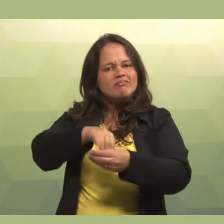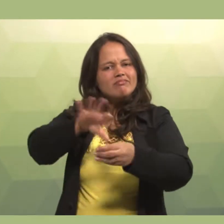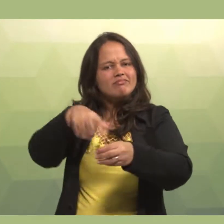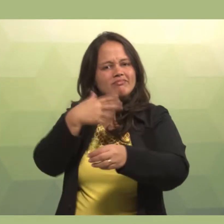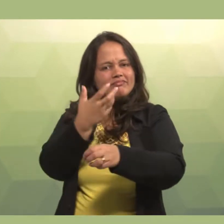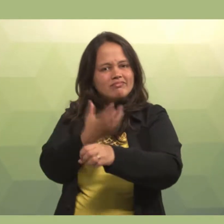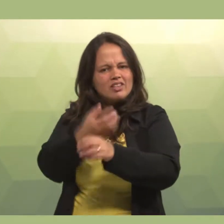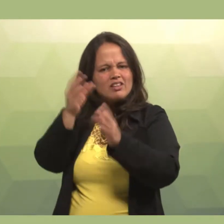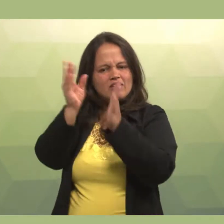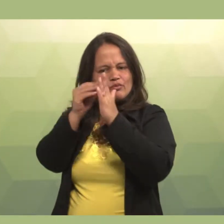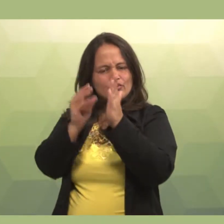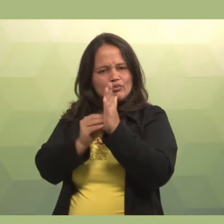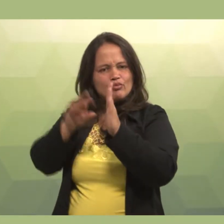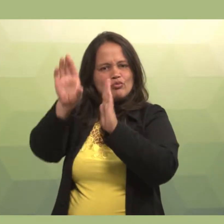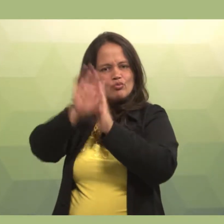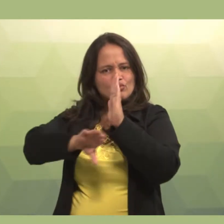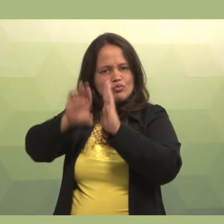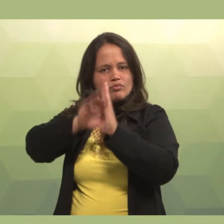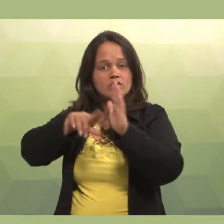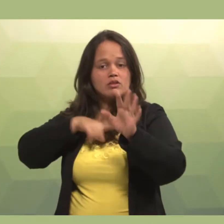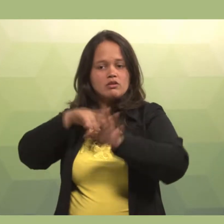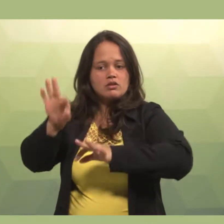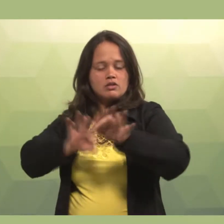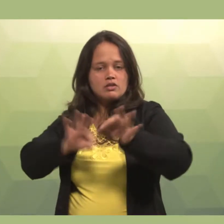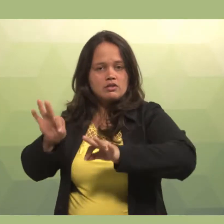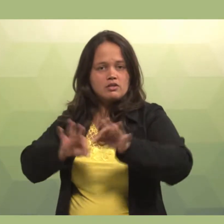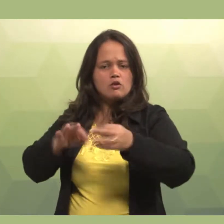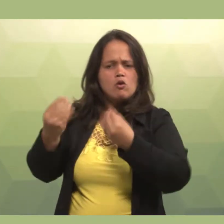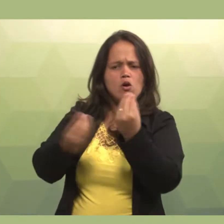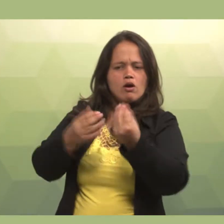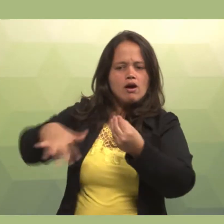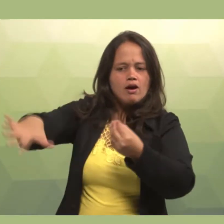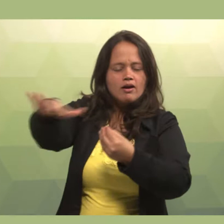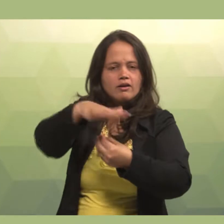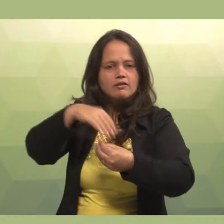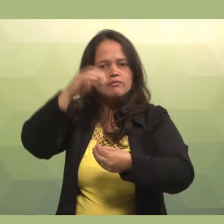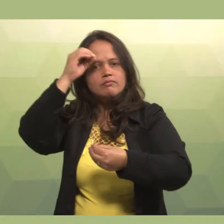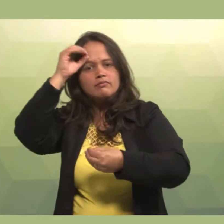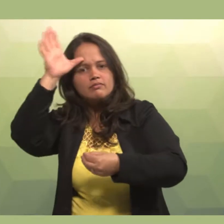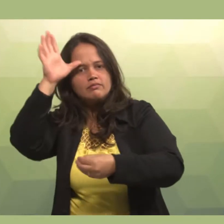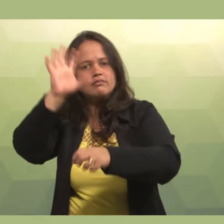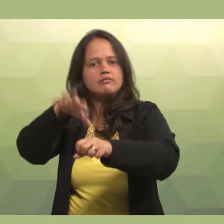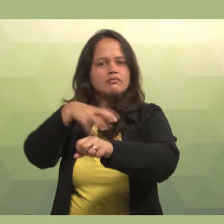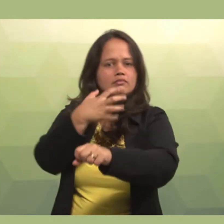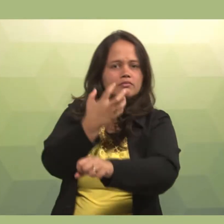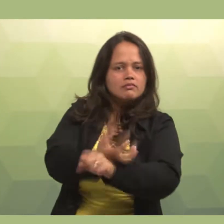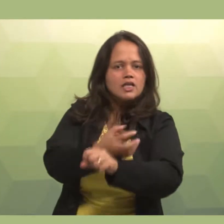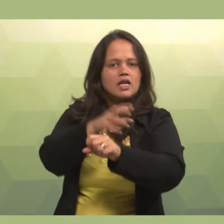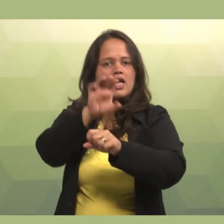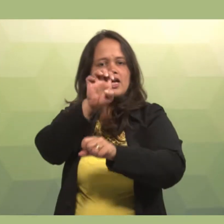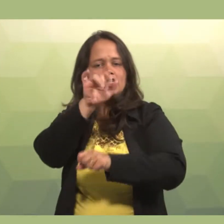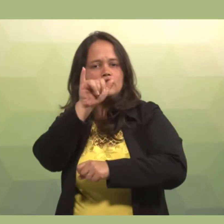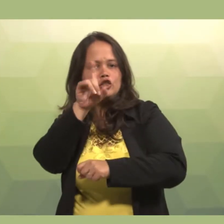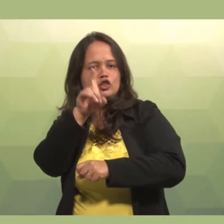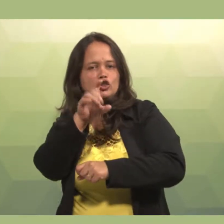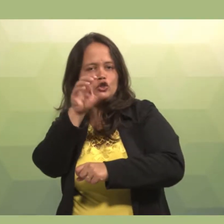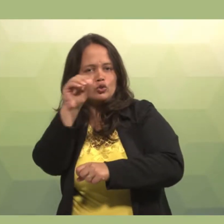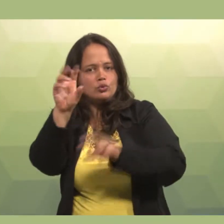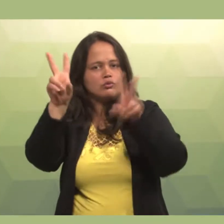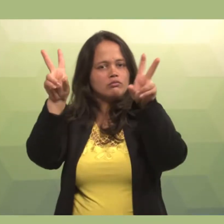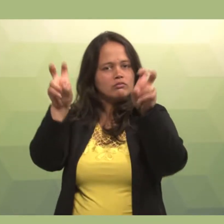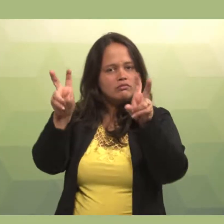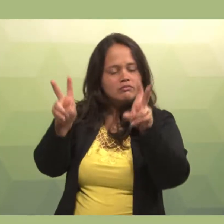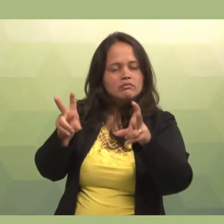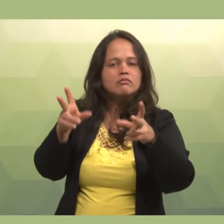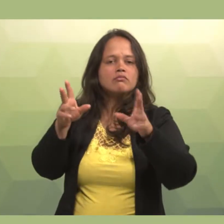áreas de conhecimentos, disciplinas, eixos temáticos, preservando-se a especificidade dos diferentes campos